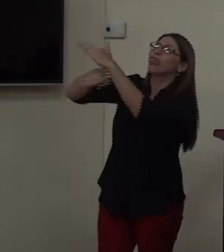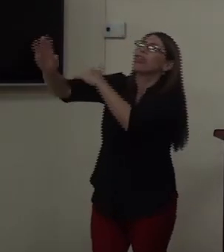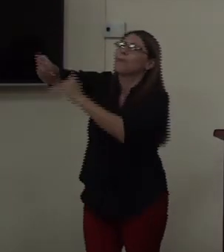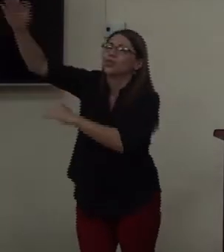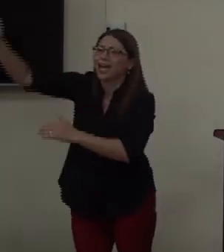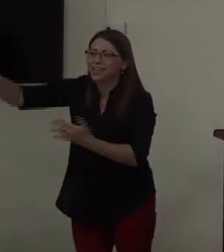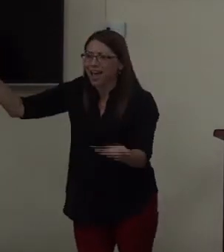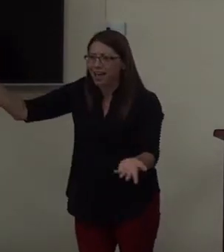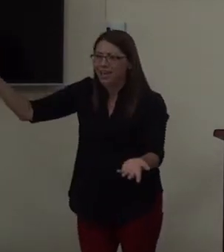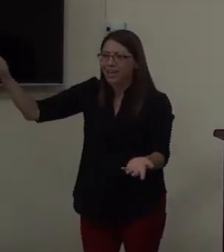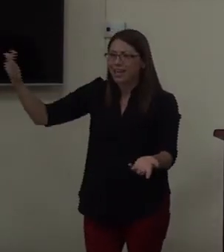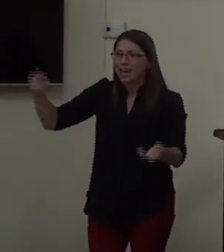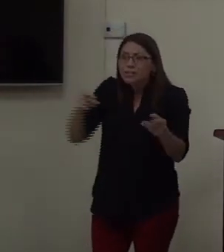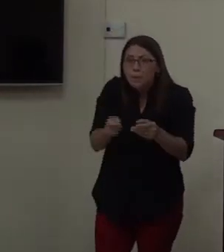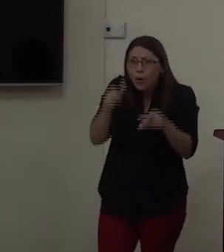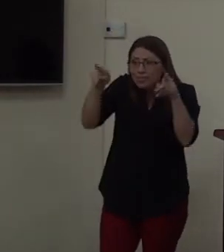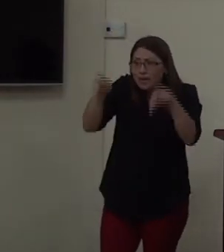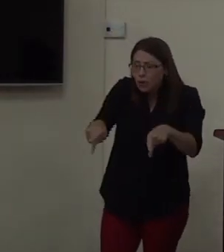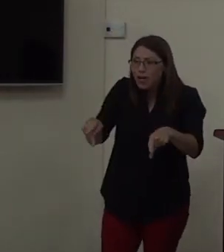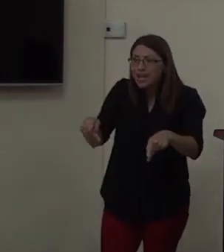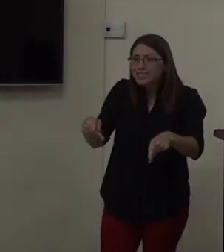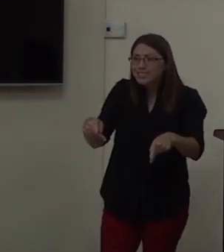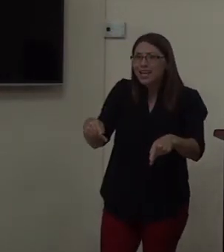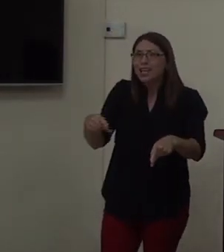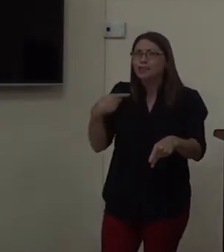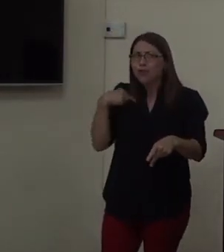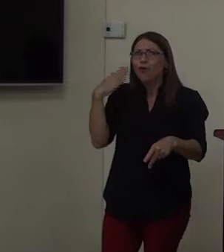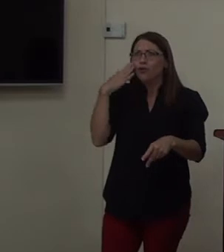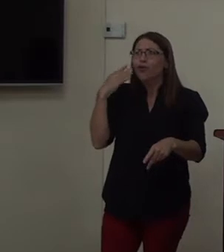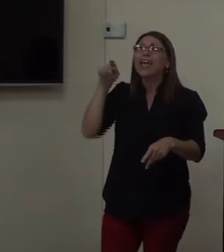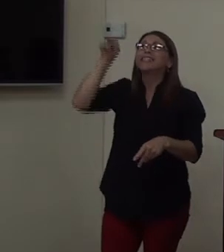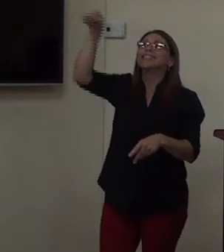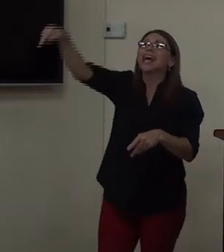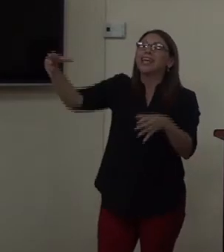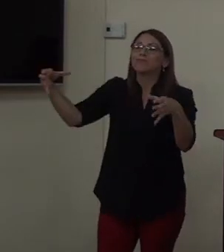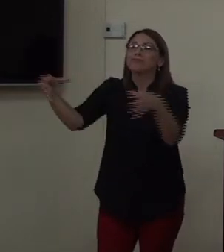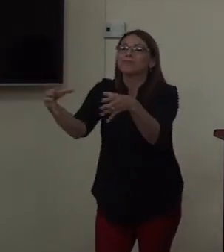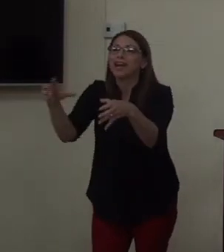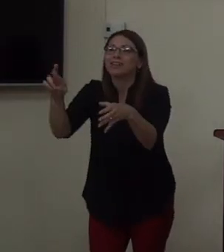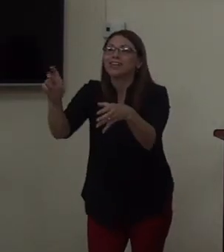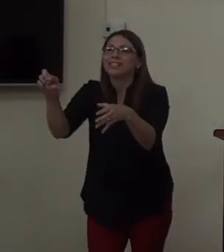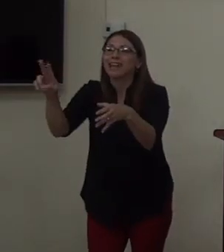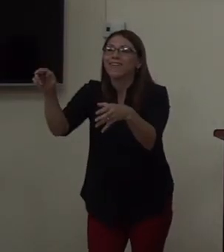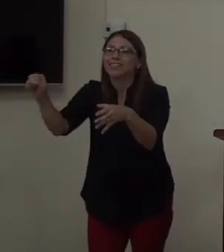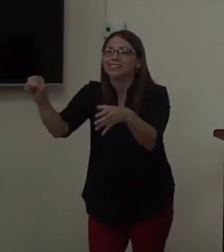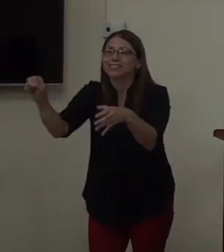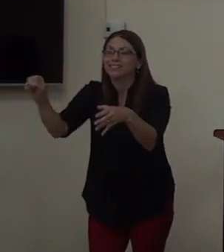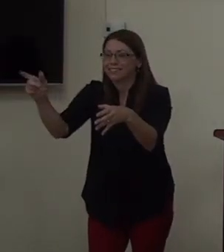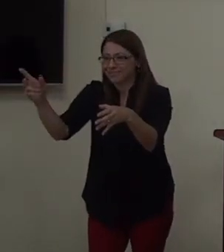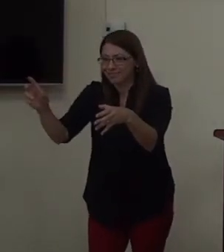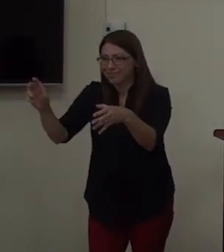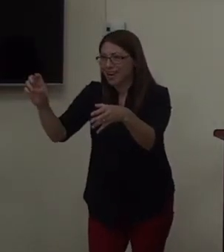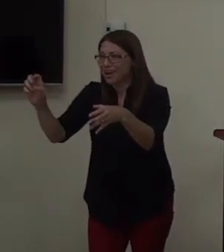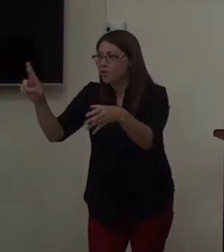tenían plena conciencia de que, ¿verdad?, que están en reservas, están en, ¿verdad? Así que no había diferencia entre una reserva, un